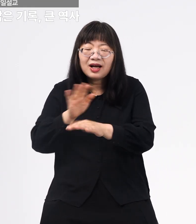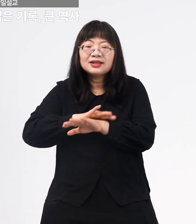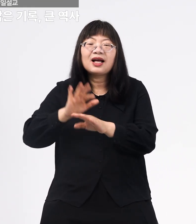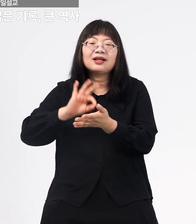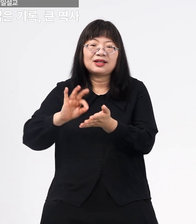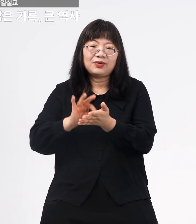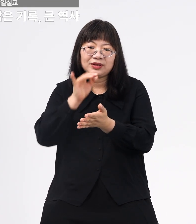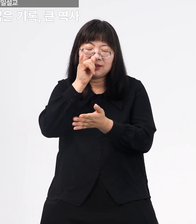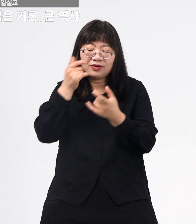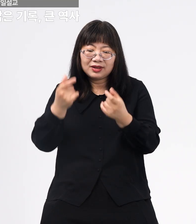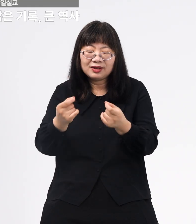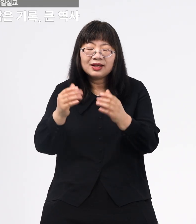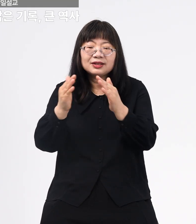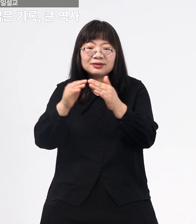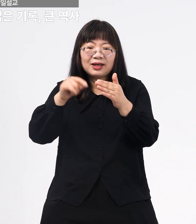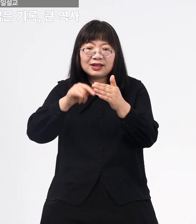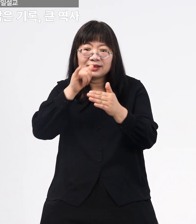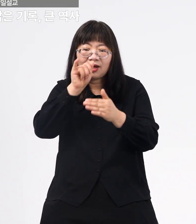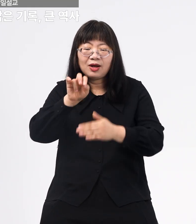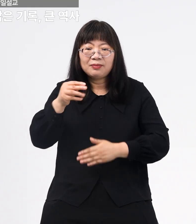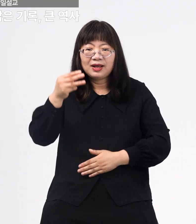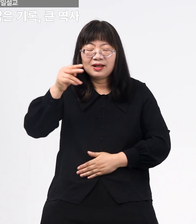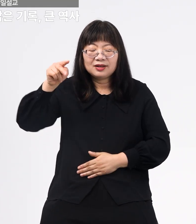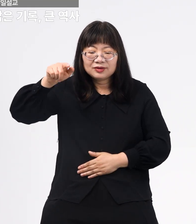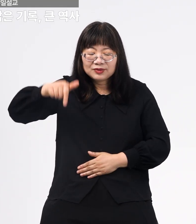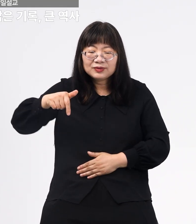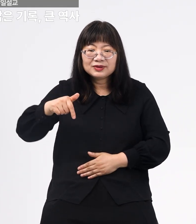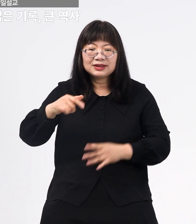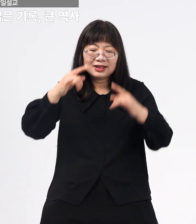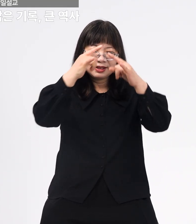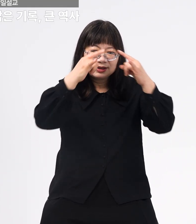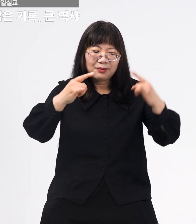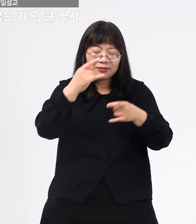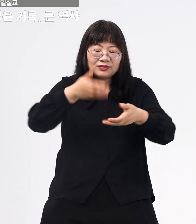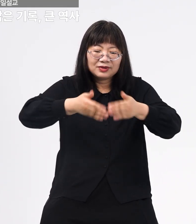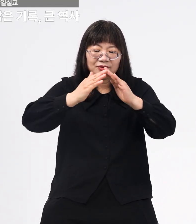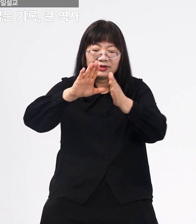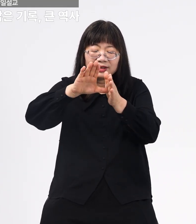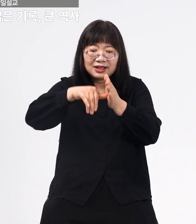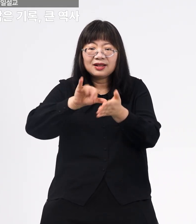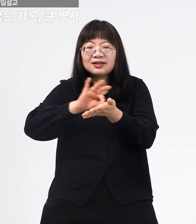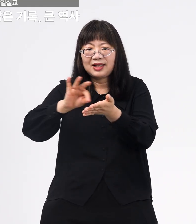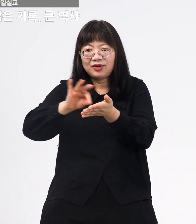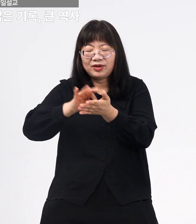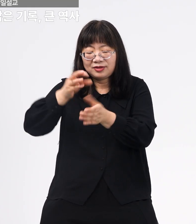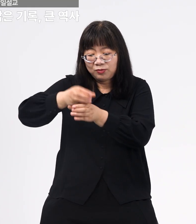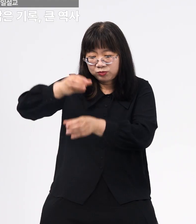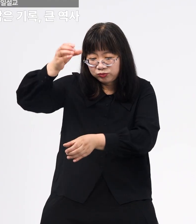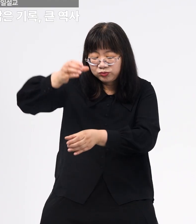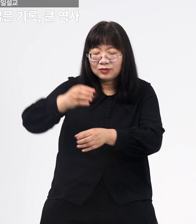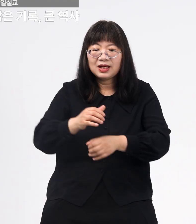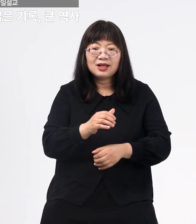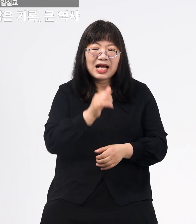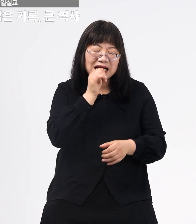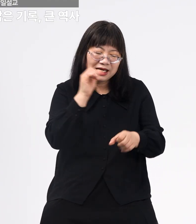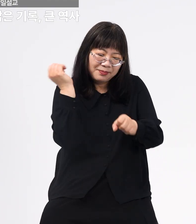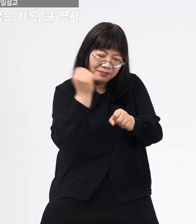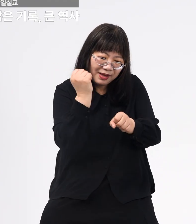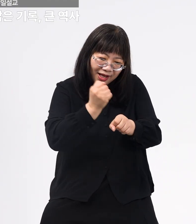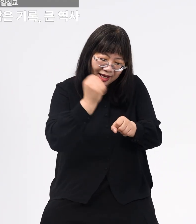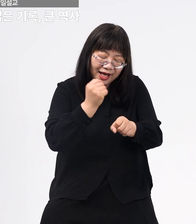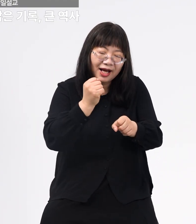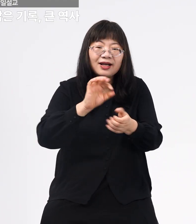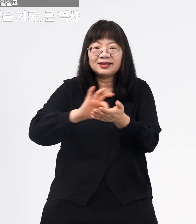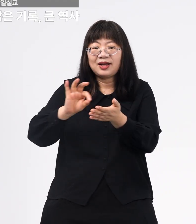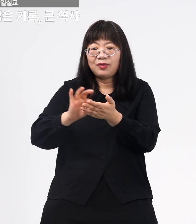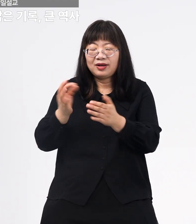것 같습니다. 말뚝은 장막을 칠 때 쓰는 용도죠. 또 망치는 그 말뚝을 박는 데 쓰는